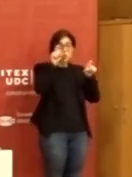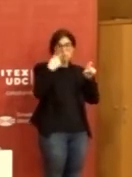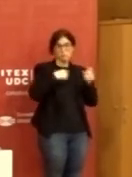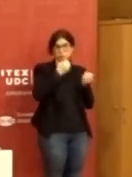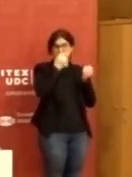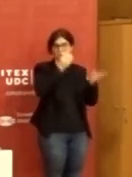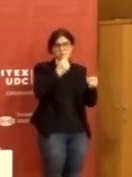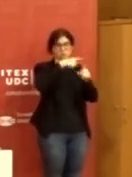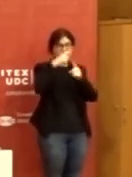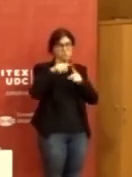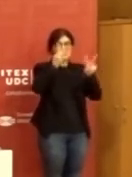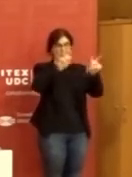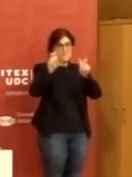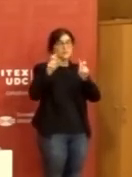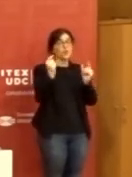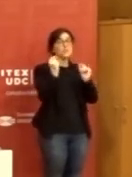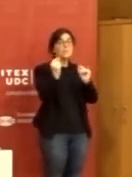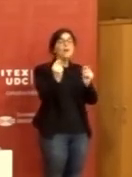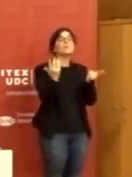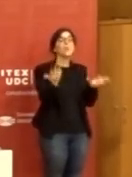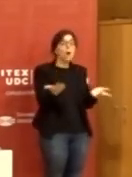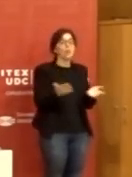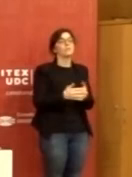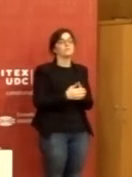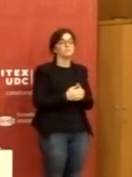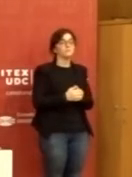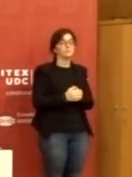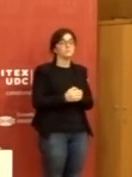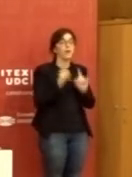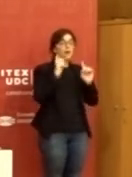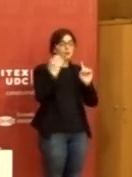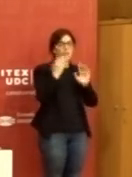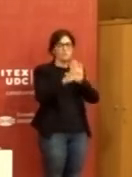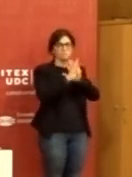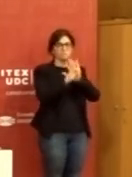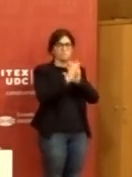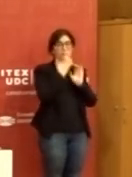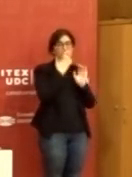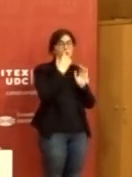Entonces, el debate sobre si tiene que seguir habiendo centros de educación especial.